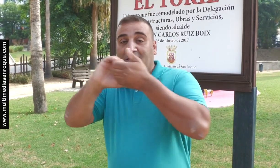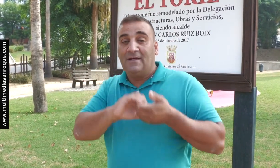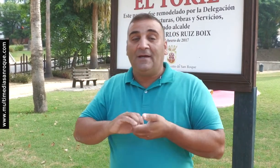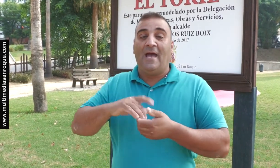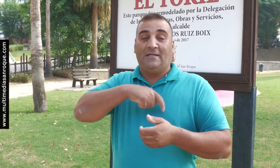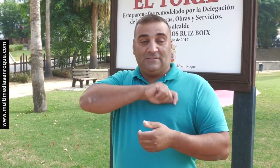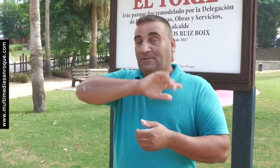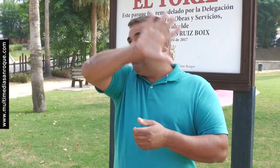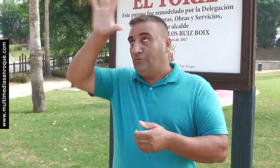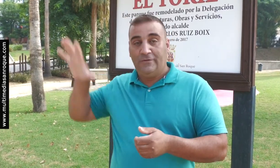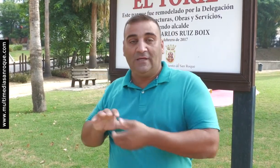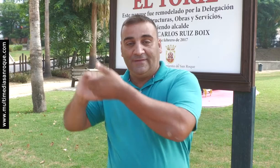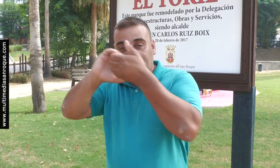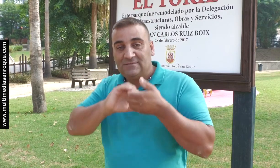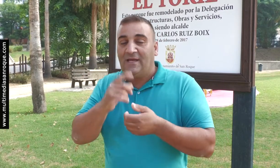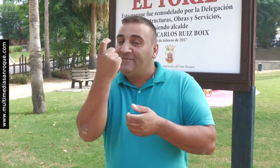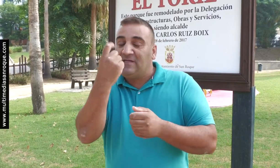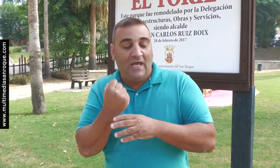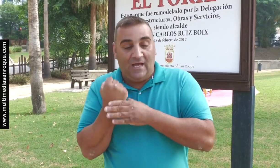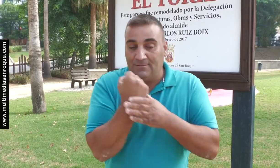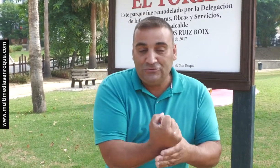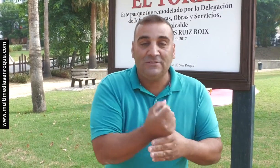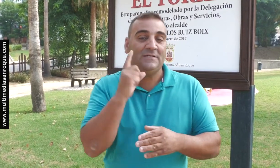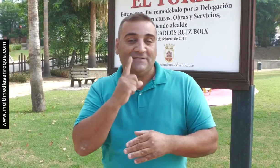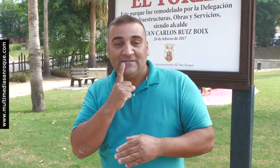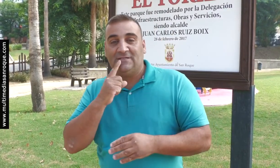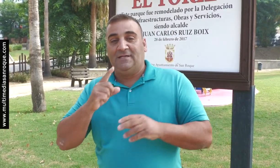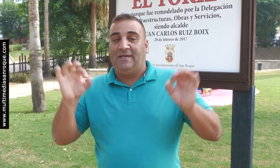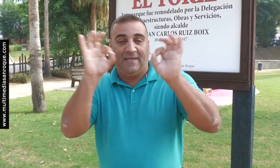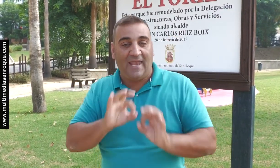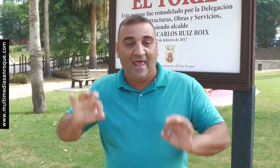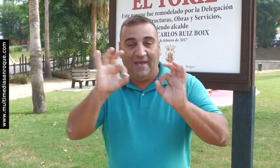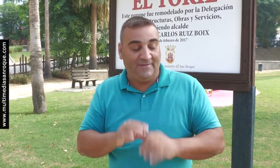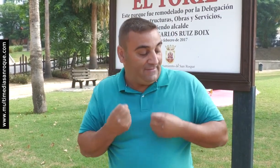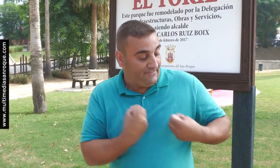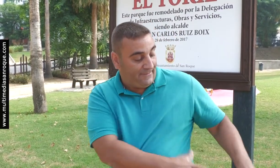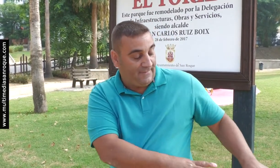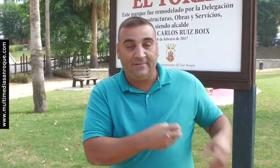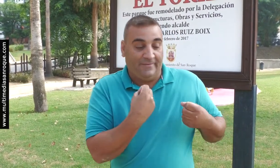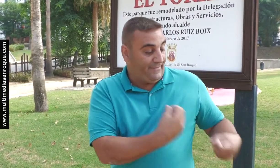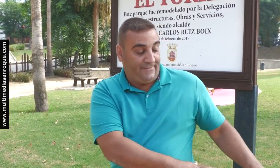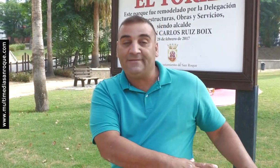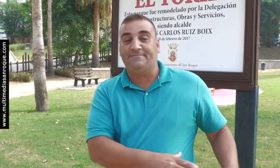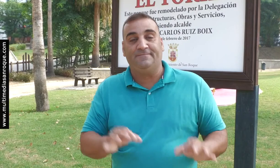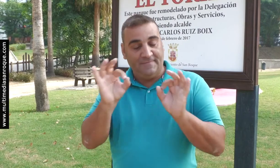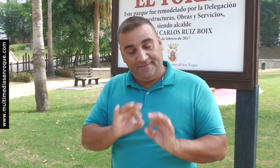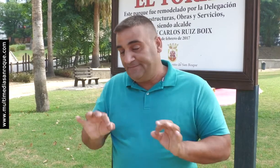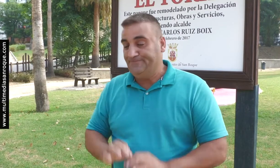asociación pacense asociación de nacional de sordos no nos ha prestado ningún apoyo a las personas